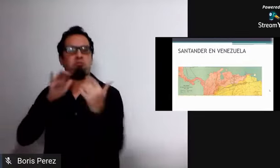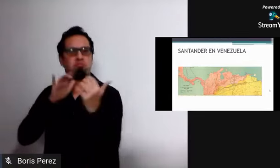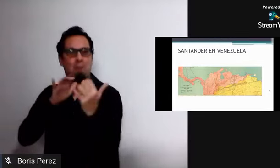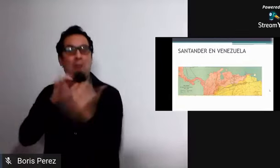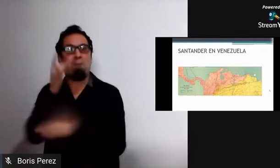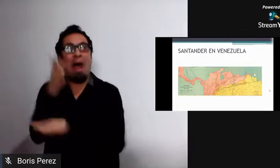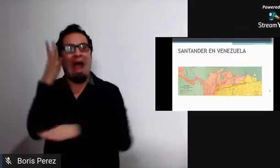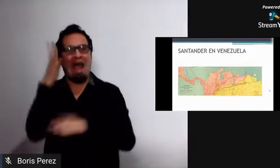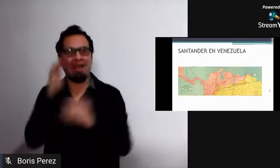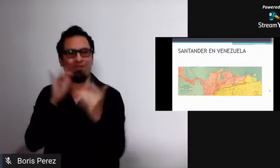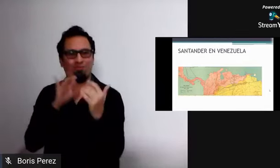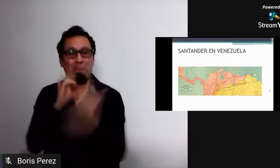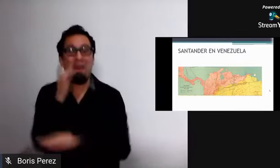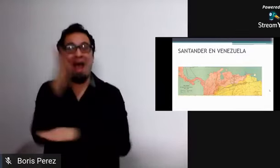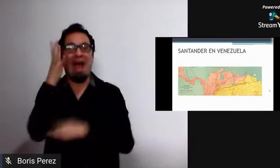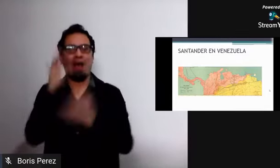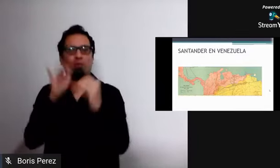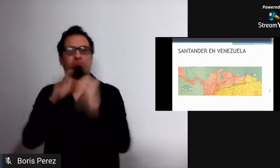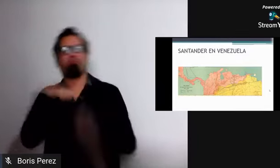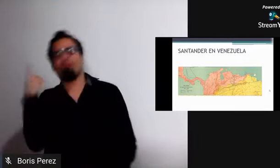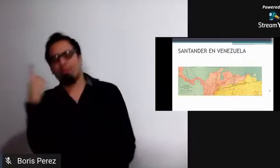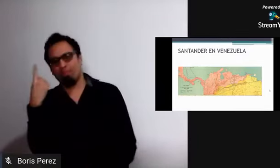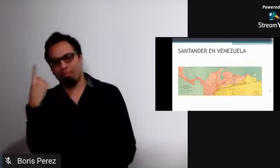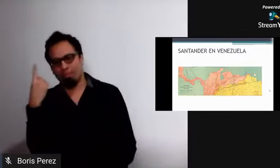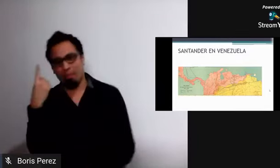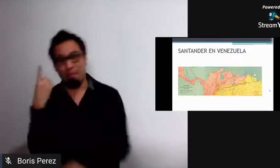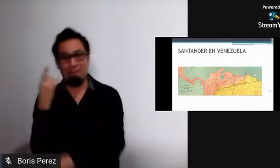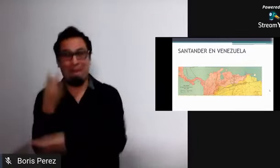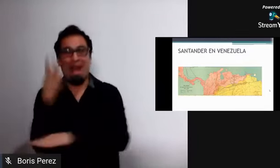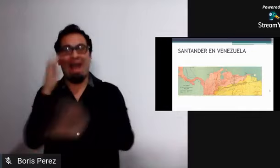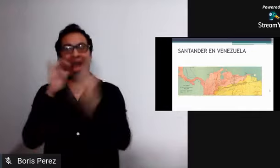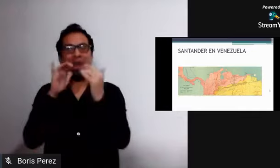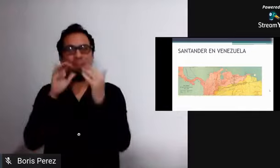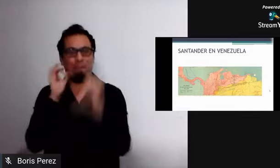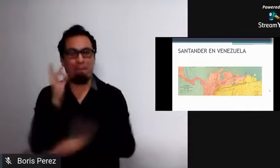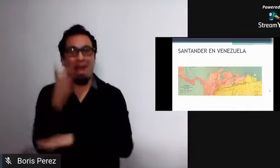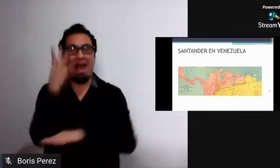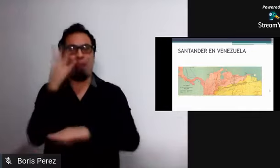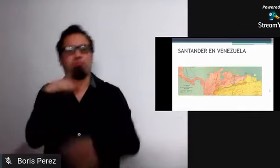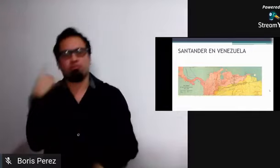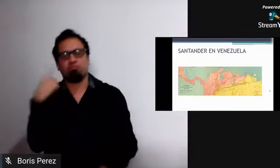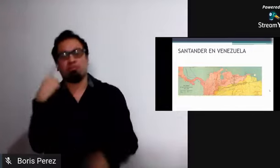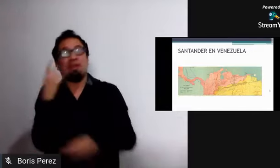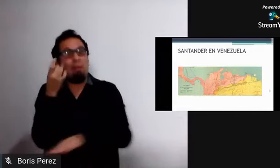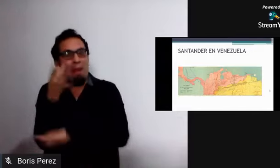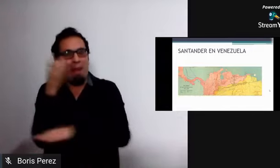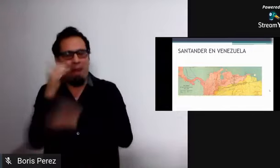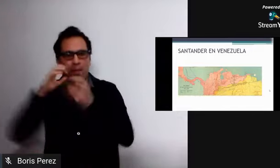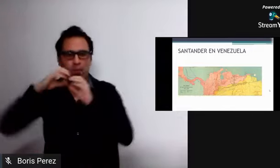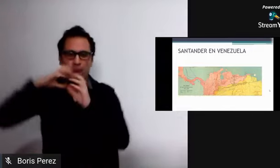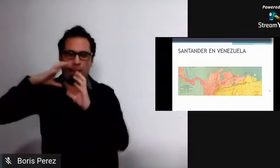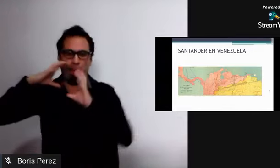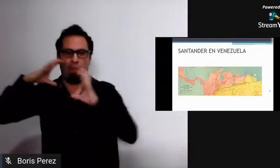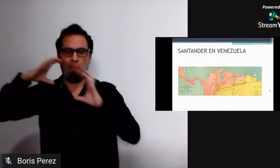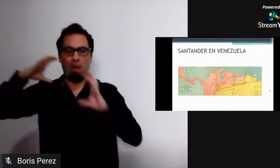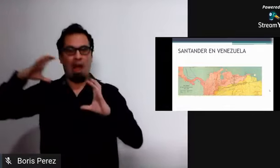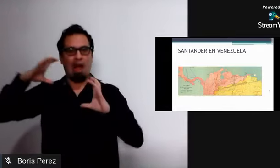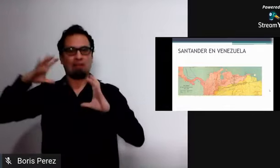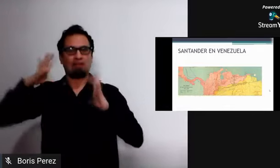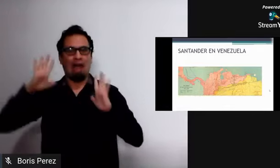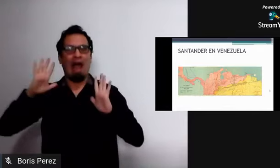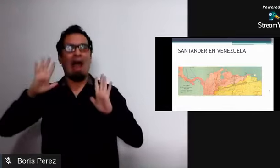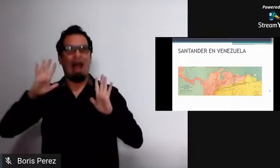Venezuela. Se van gestando muchas batallas, ellos están saliendo victoriosos de algunas de